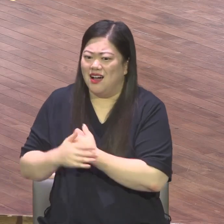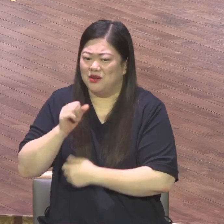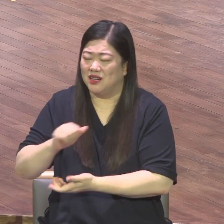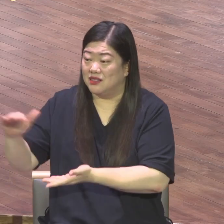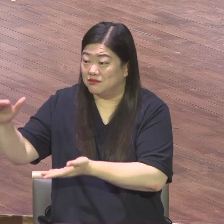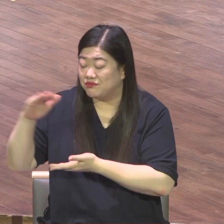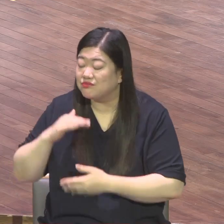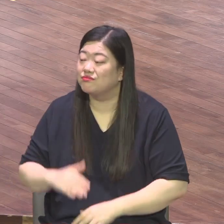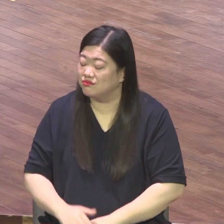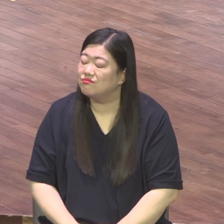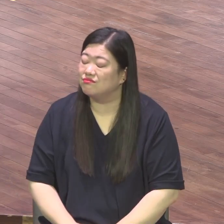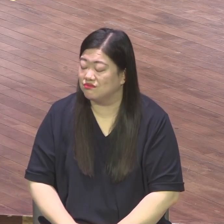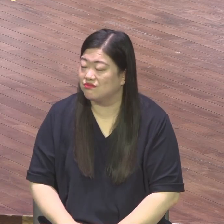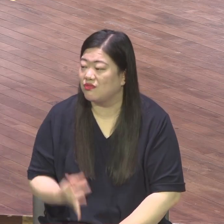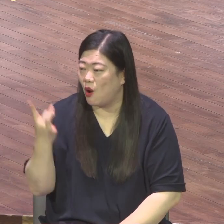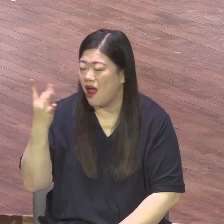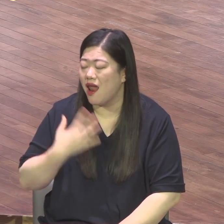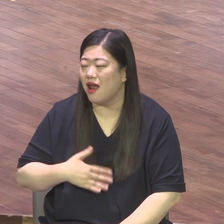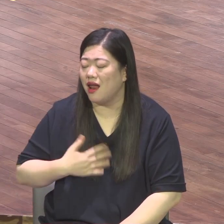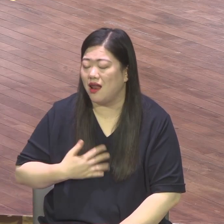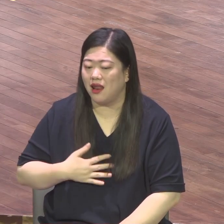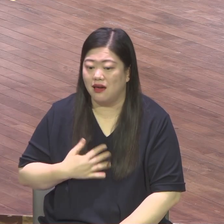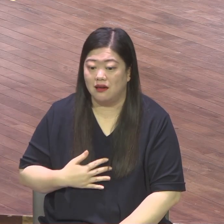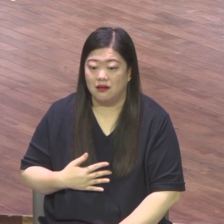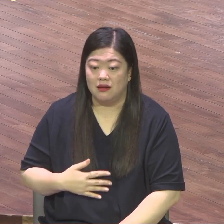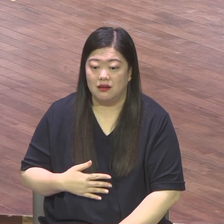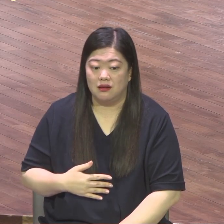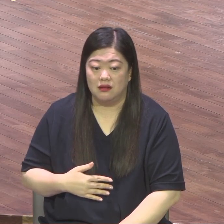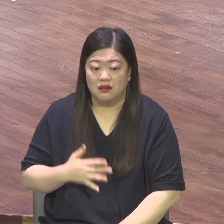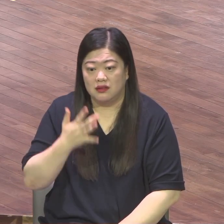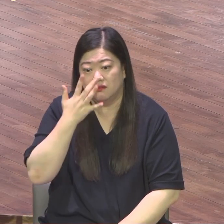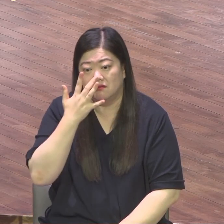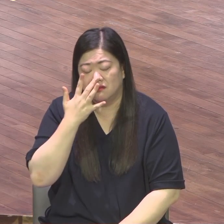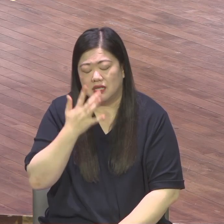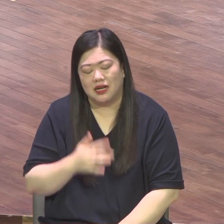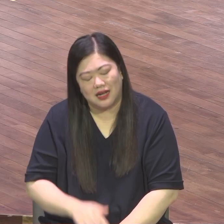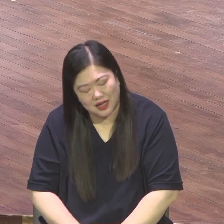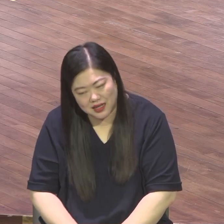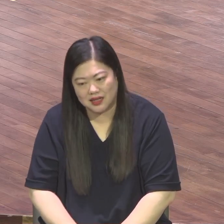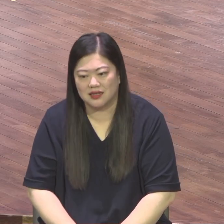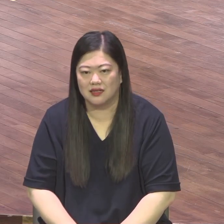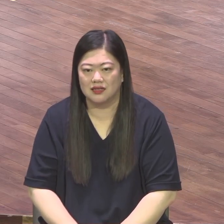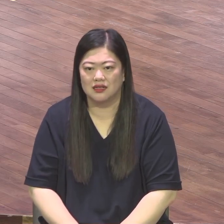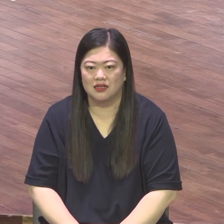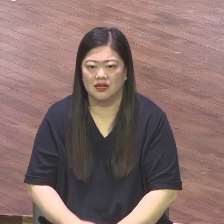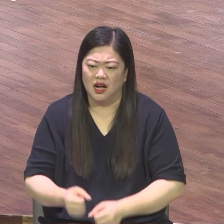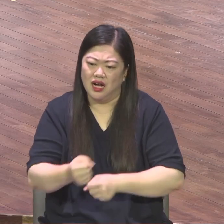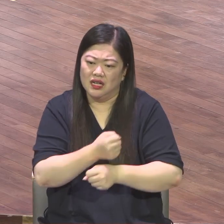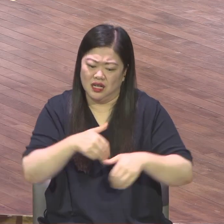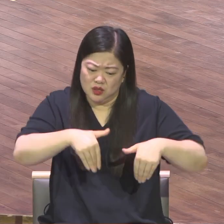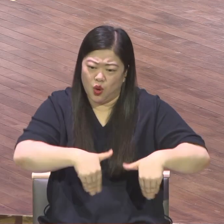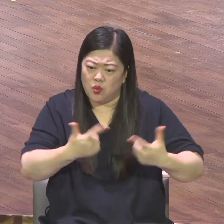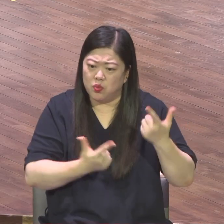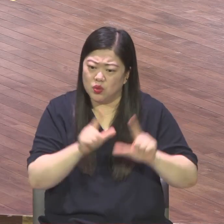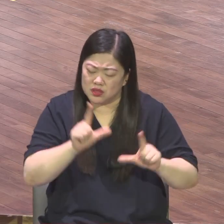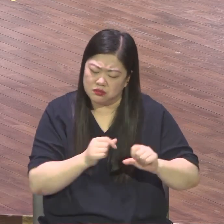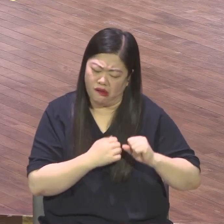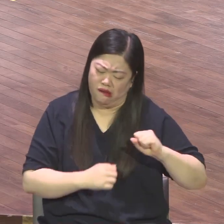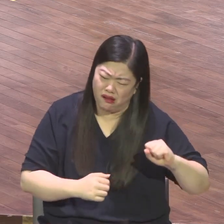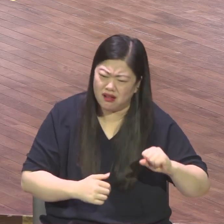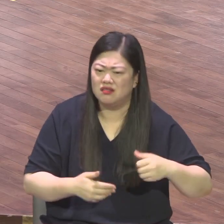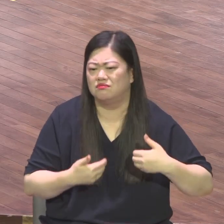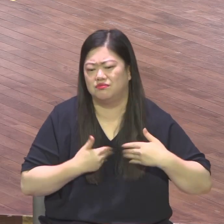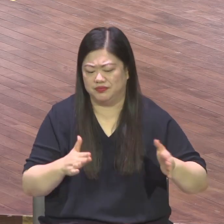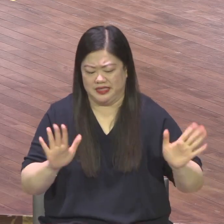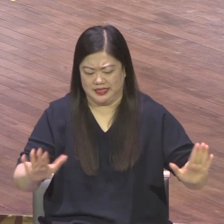하려고 자유를 주셨으니 그러므로 굳건하게 서서 다시는 종의 멍에를 매지 말라. 갈라디아 5장 1절